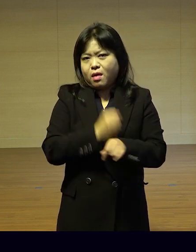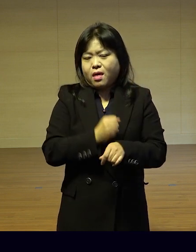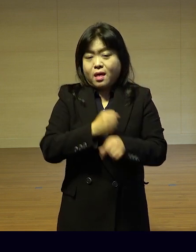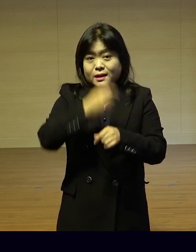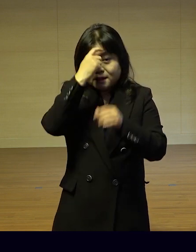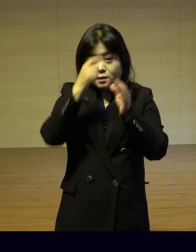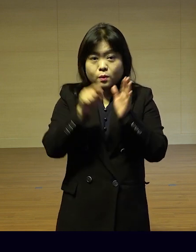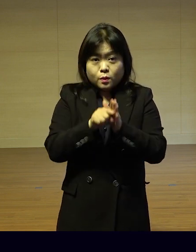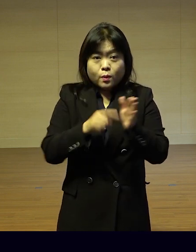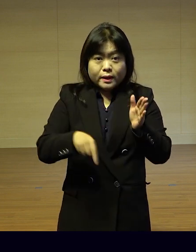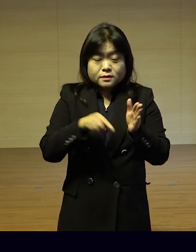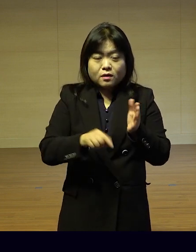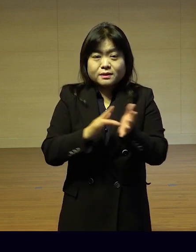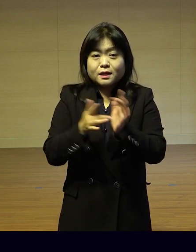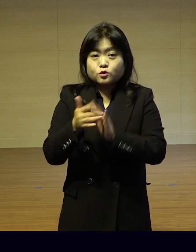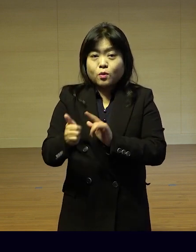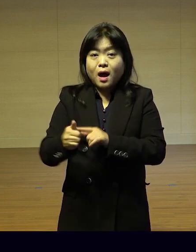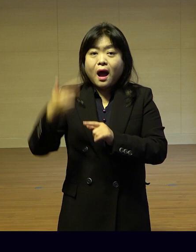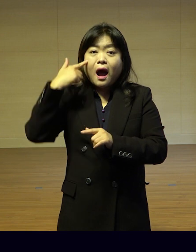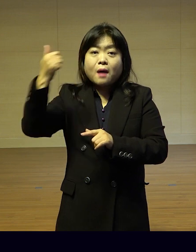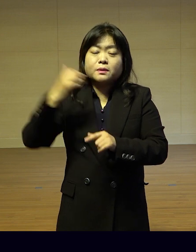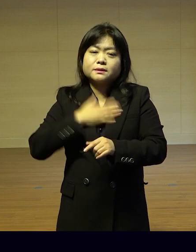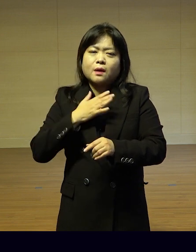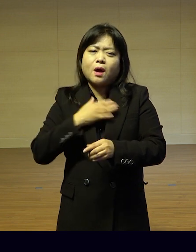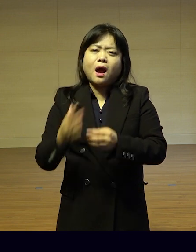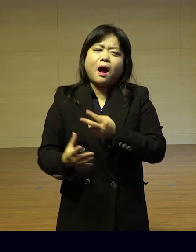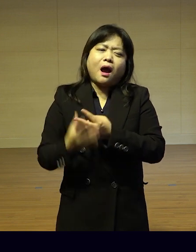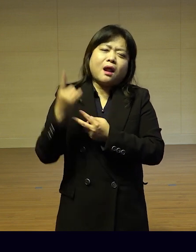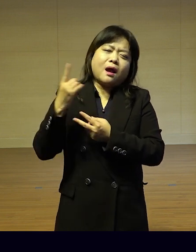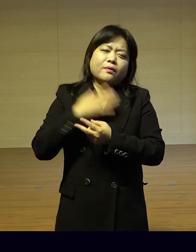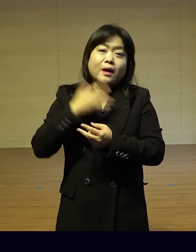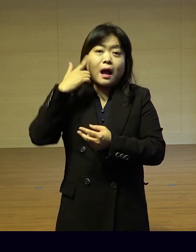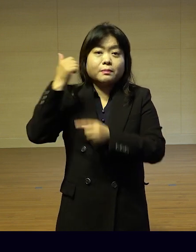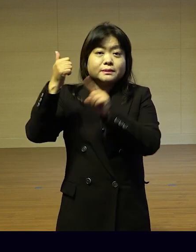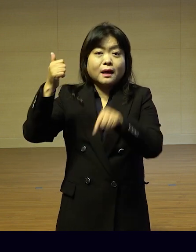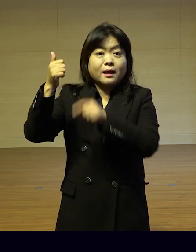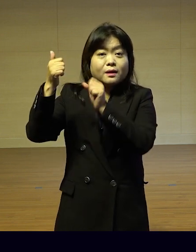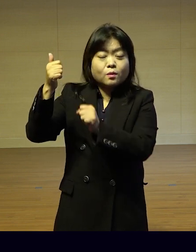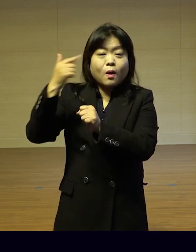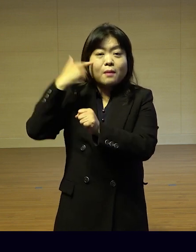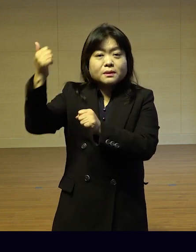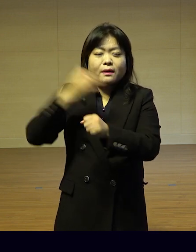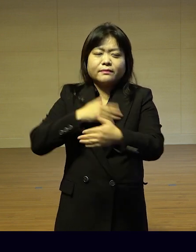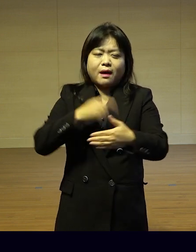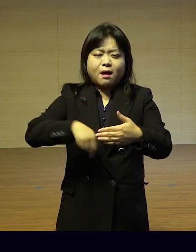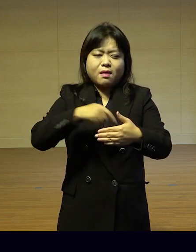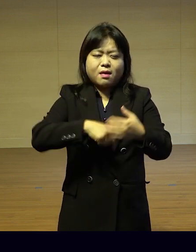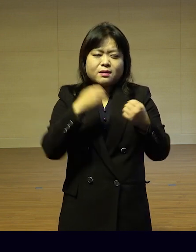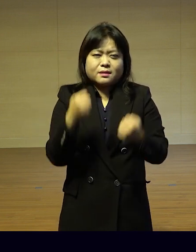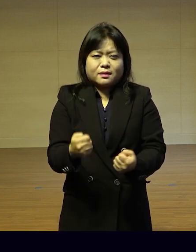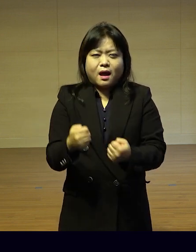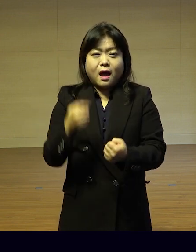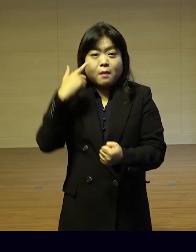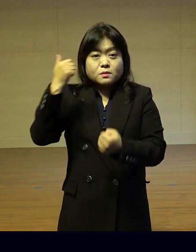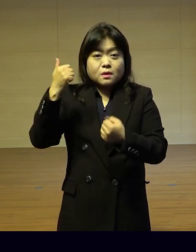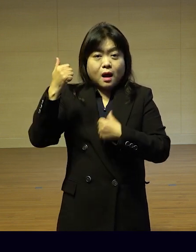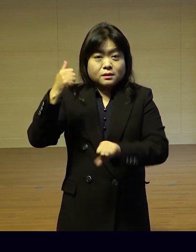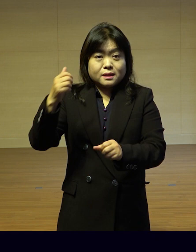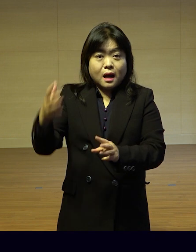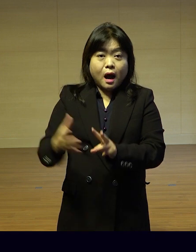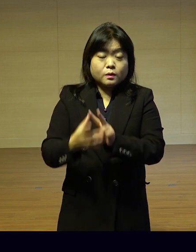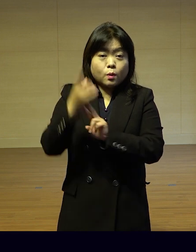기독교에서 예수가 아버지와 나는 하나다. 그래서 내가 아버지 안에 있고 아버지가 내 안에 있는 그런 통일 상태를 이야기를